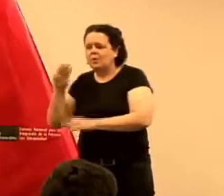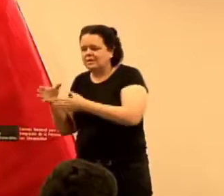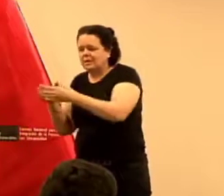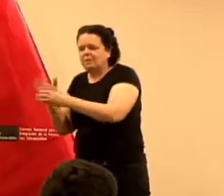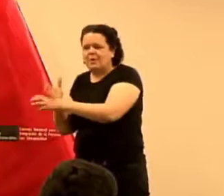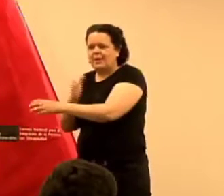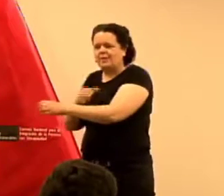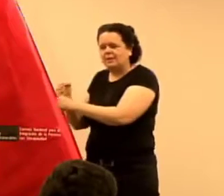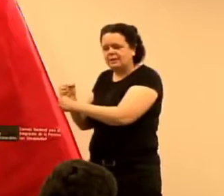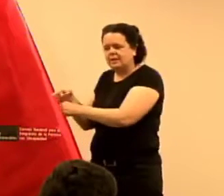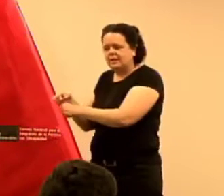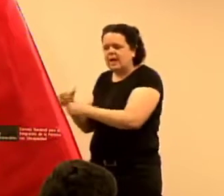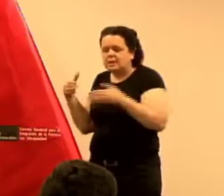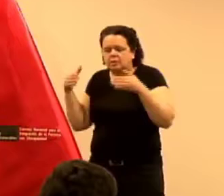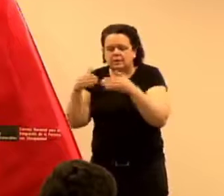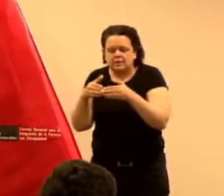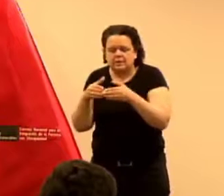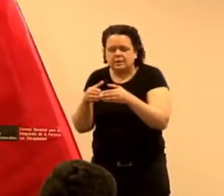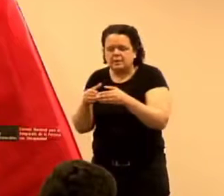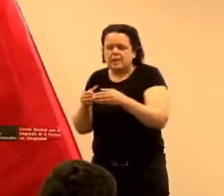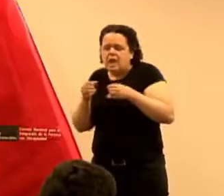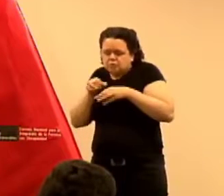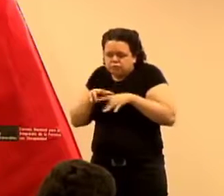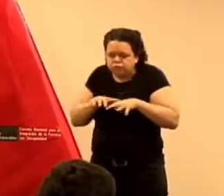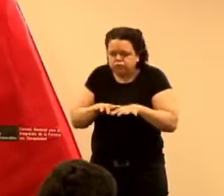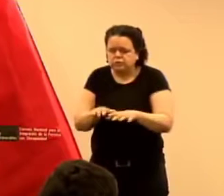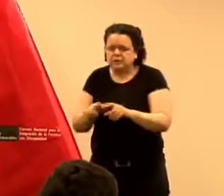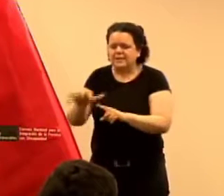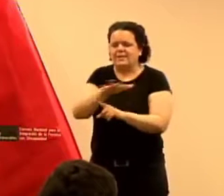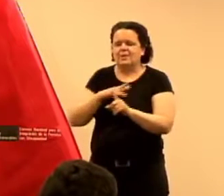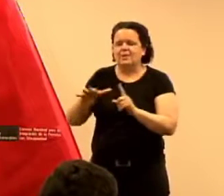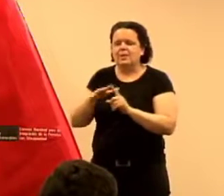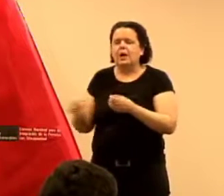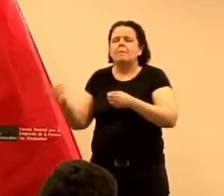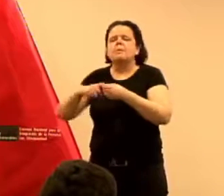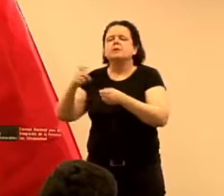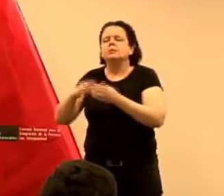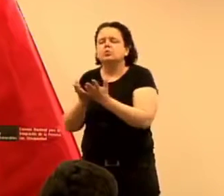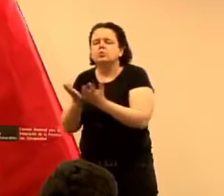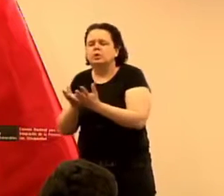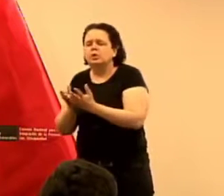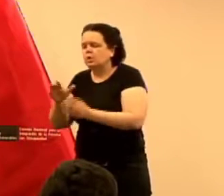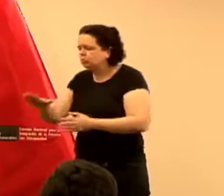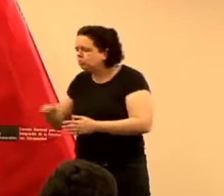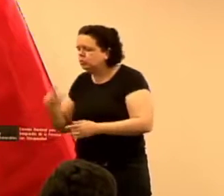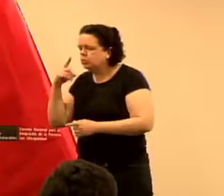Washington, hace mucha énfasis en la influencia del entorno en la participación escolar de los niños y niñas con